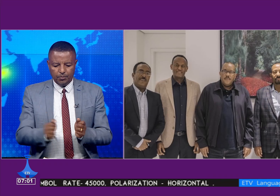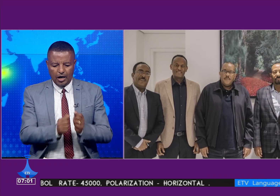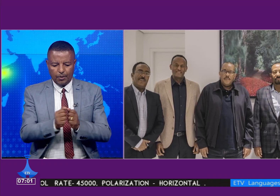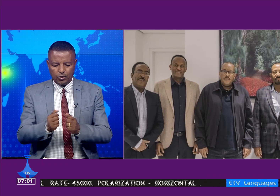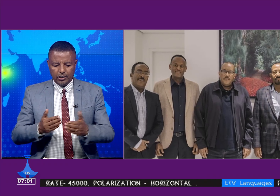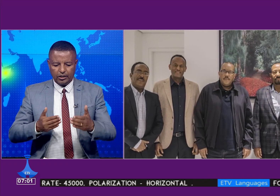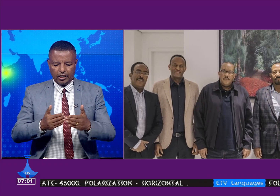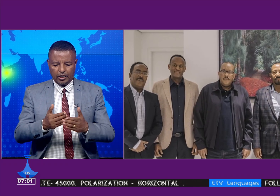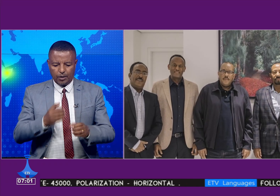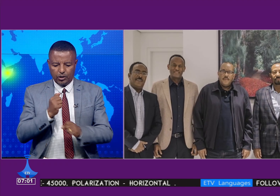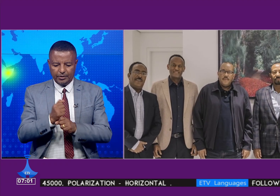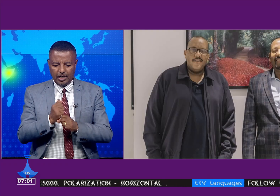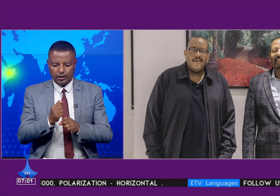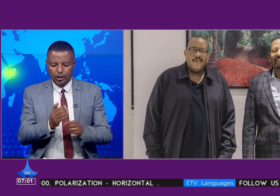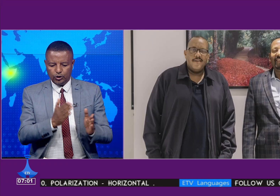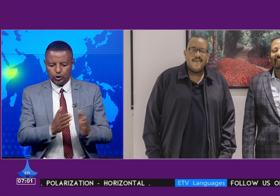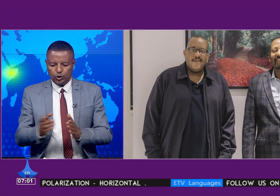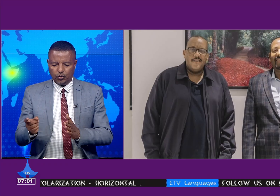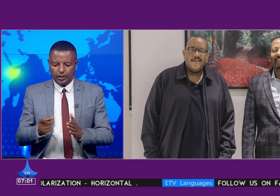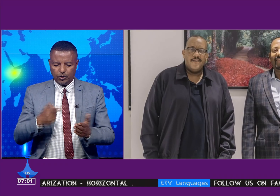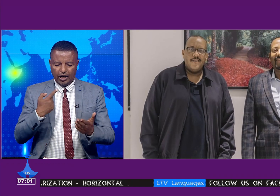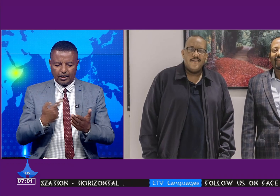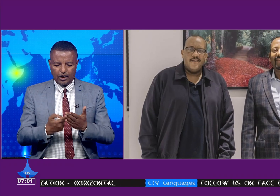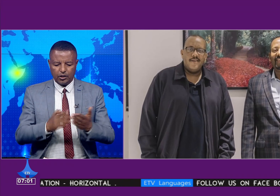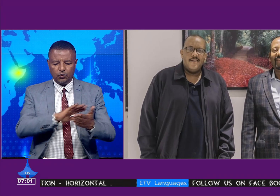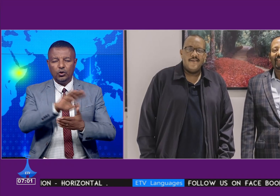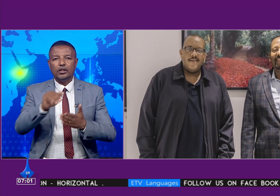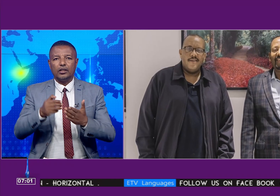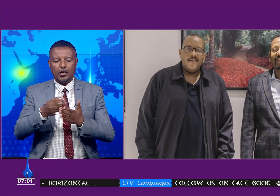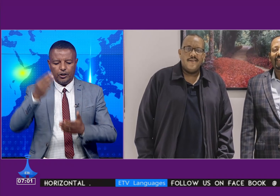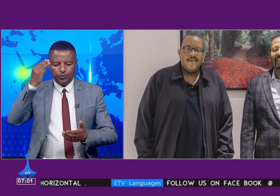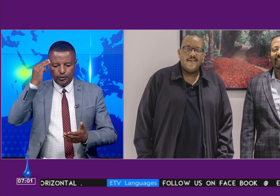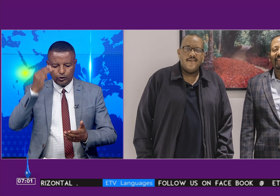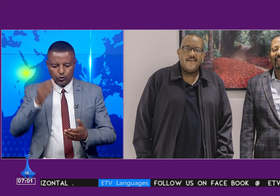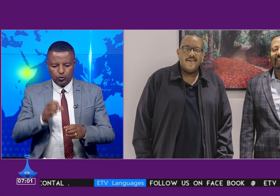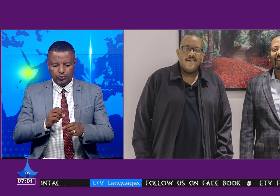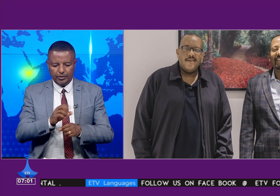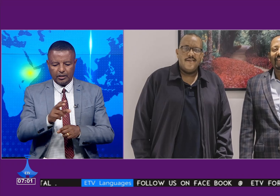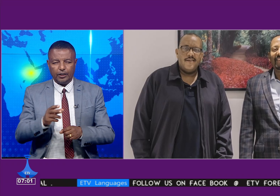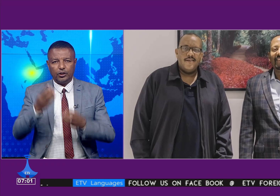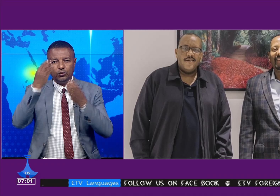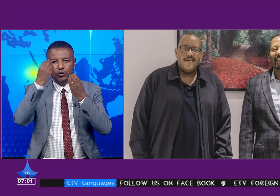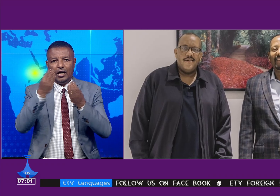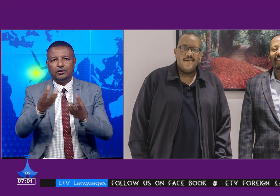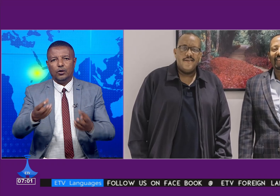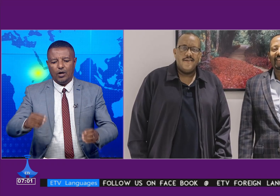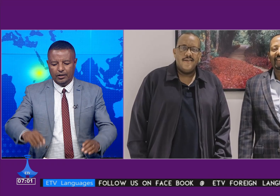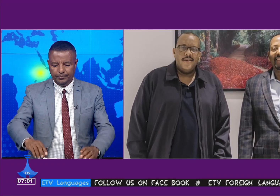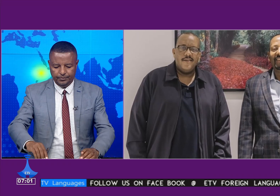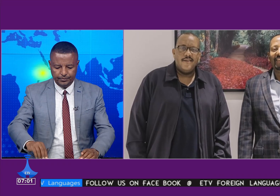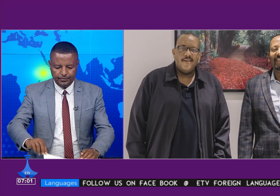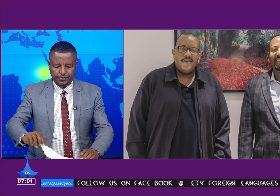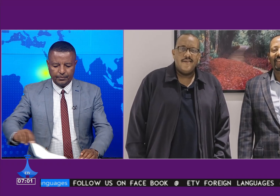በቀጣይም በአብሮነት ተቀራርበው ለመስራት ዝግጁ መሆናቸውን አረጋግጠው ጠቅላይ ሚኒስትሩ በመልእክታቸው